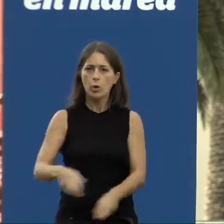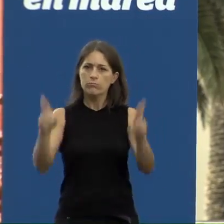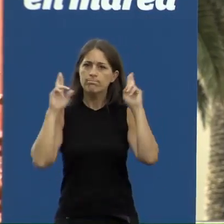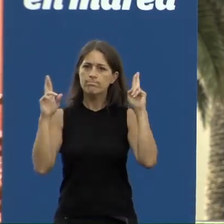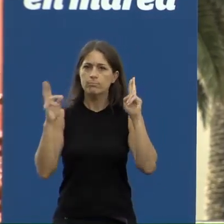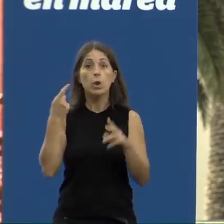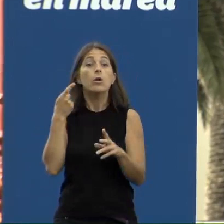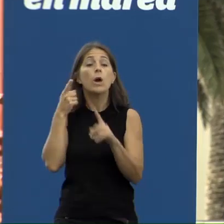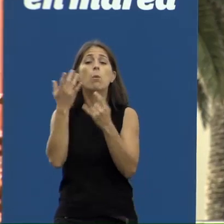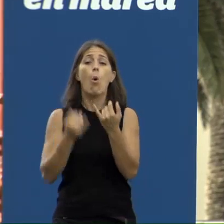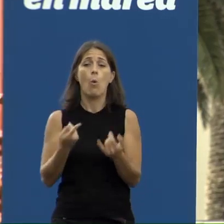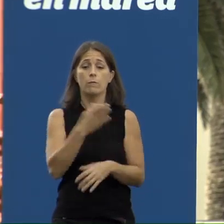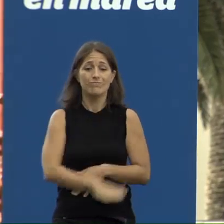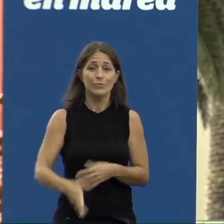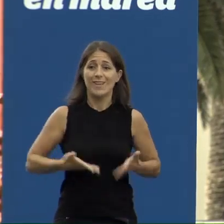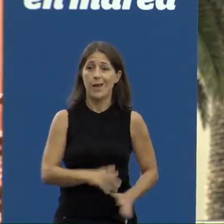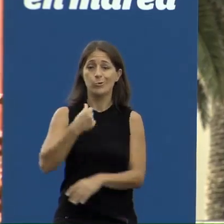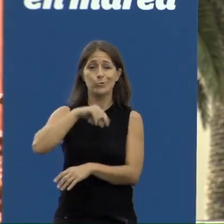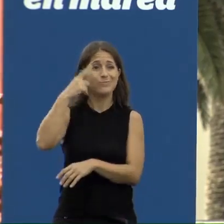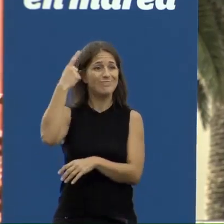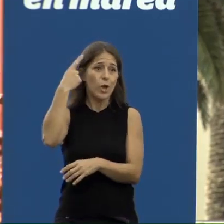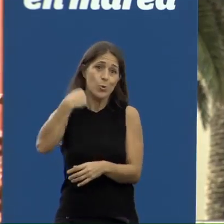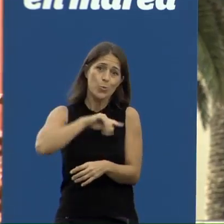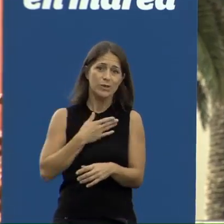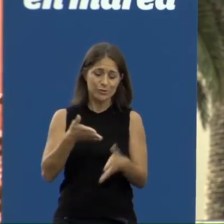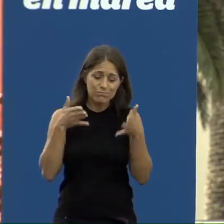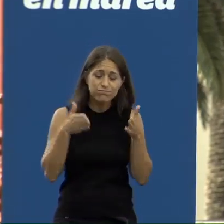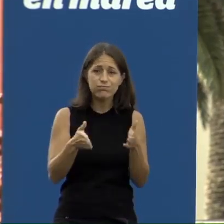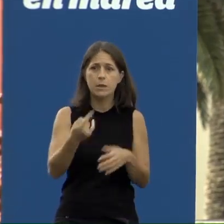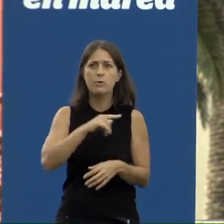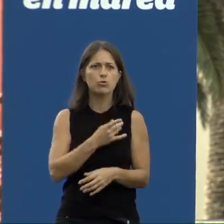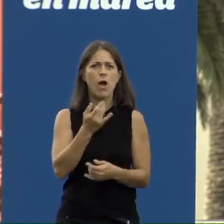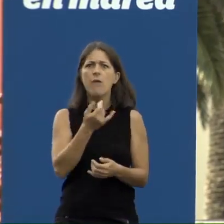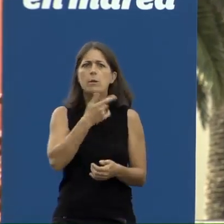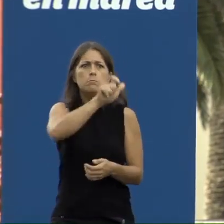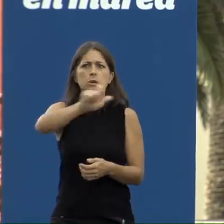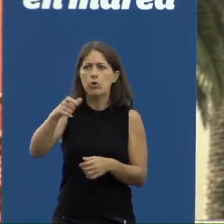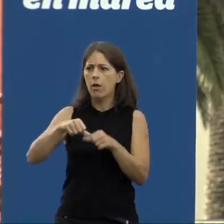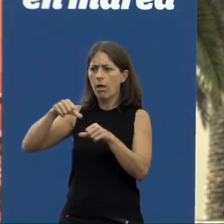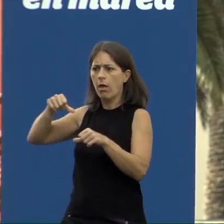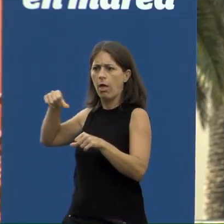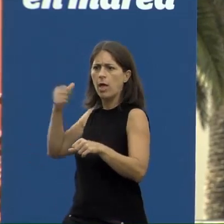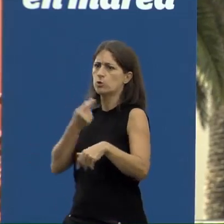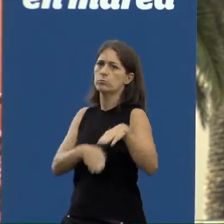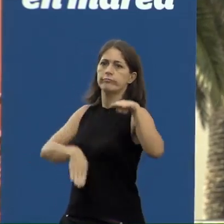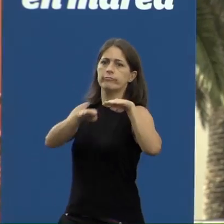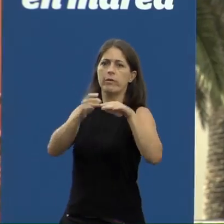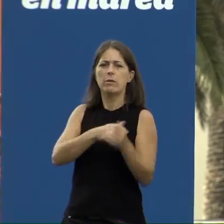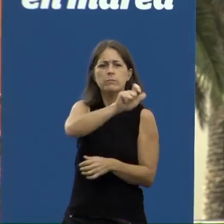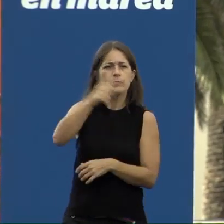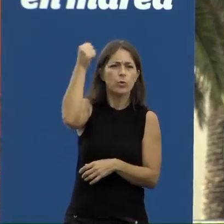nosos fillos. Debemos, tamén, porque temos que estar á altura de todas as persoas que nos precederon, eses miles de